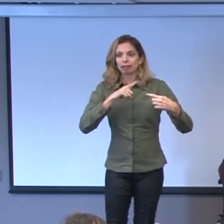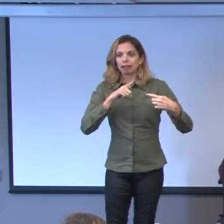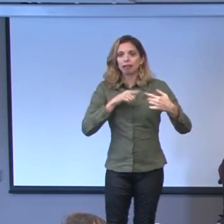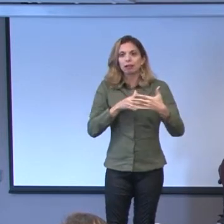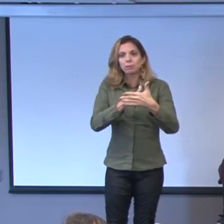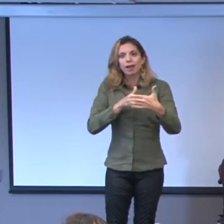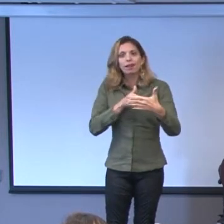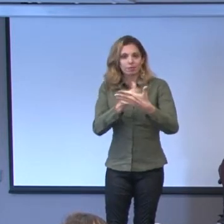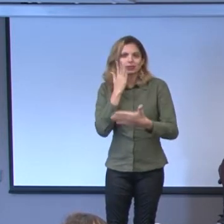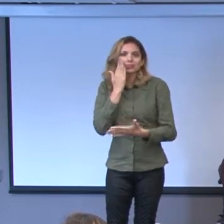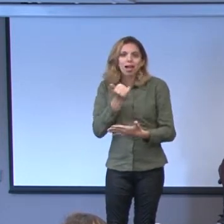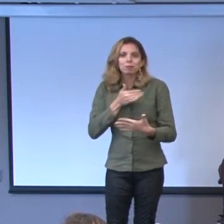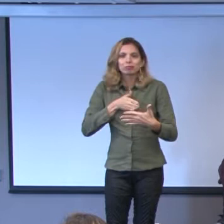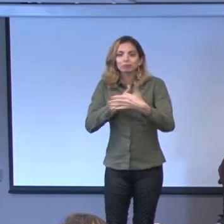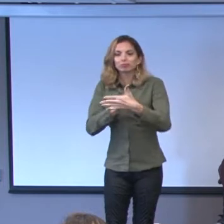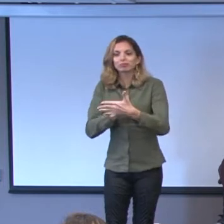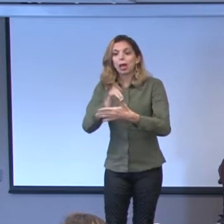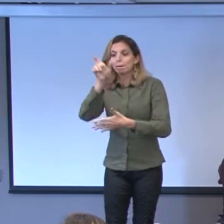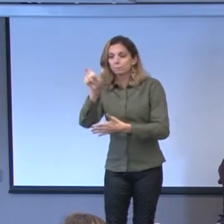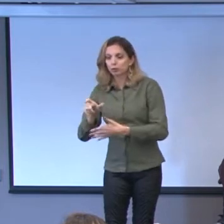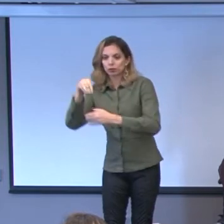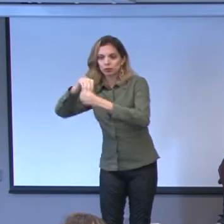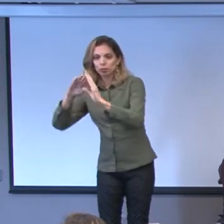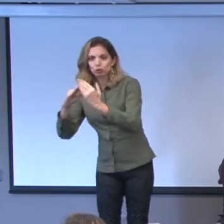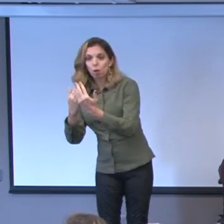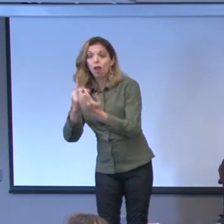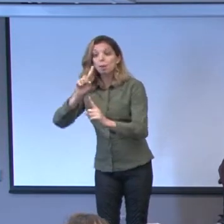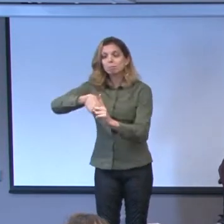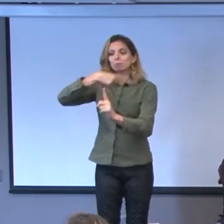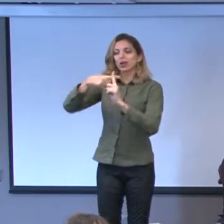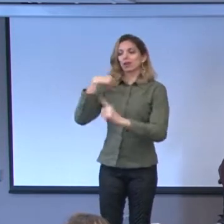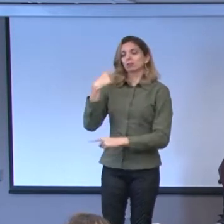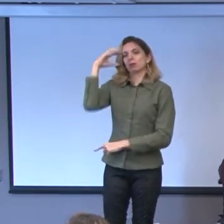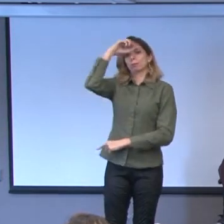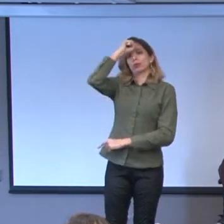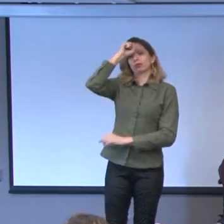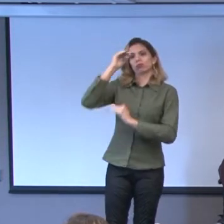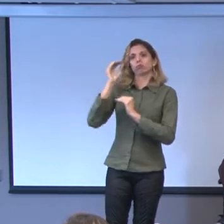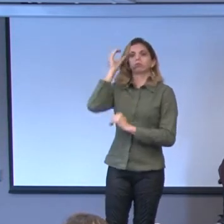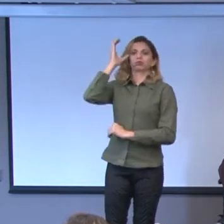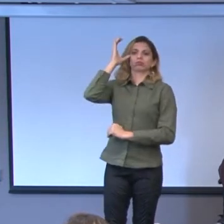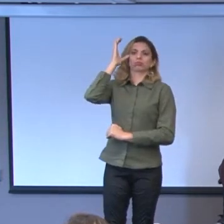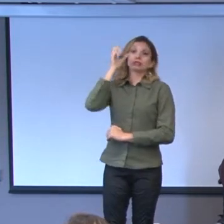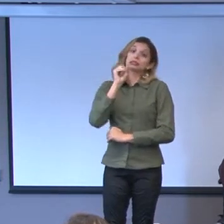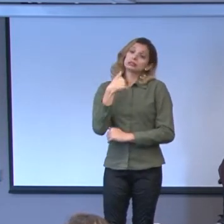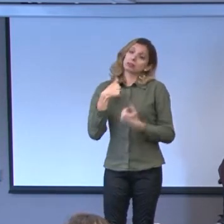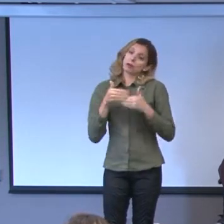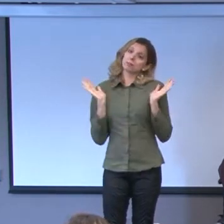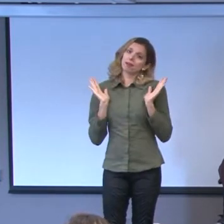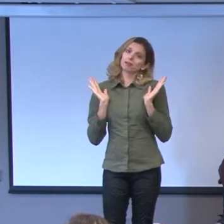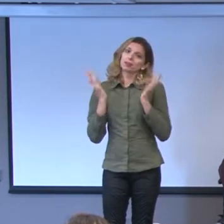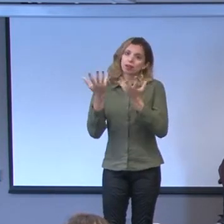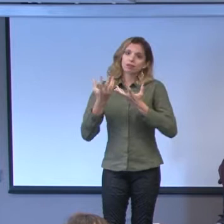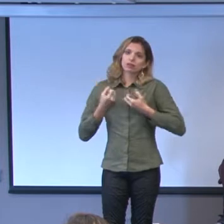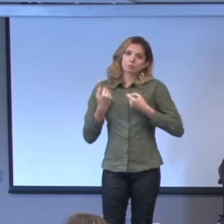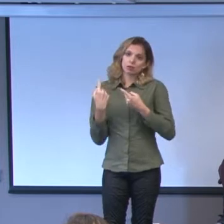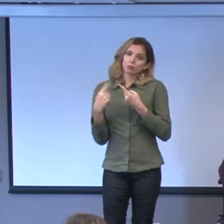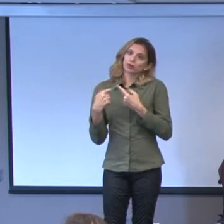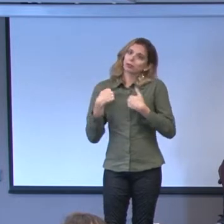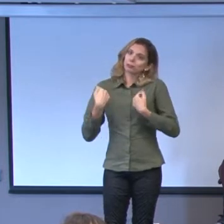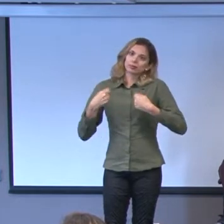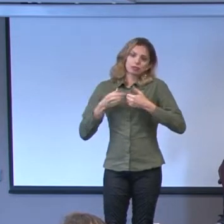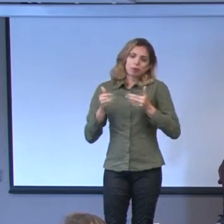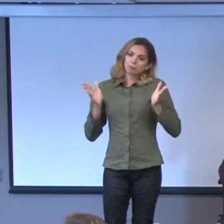nós encontramos com as pessoas que estão na escola, mais aprendemos se estivermos abertos a isso, né? Porque eu também acredito